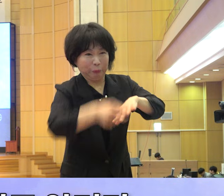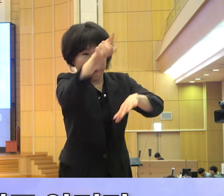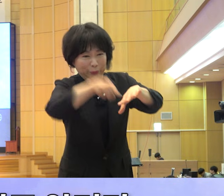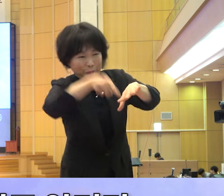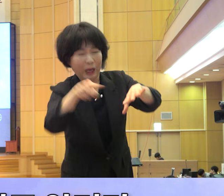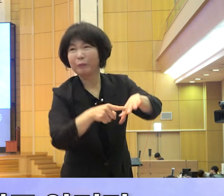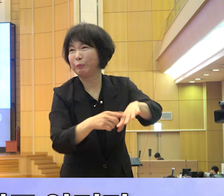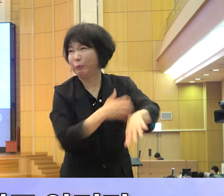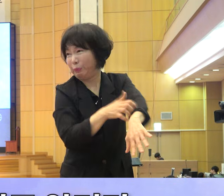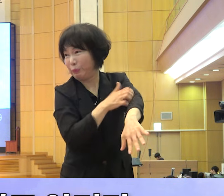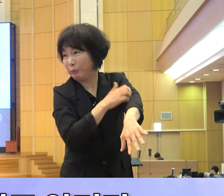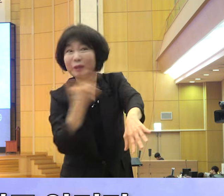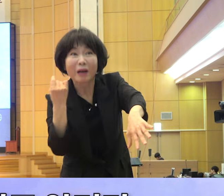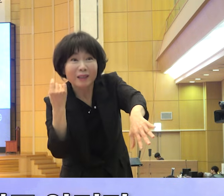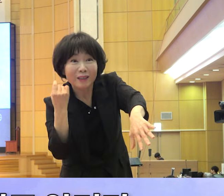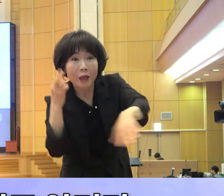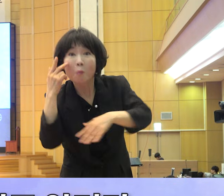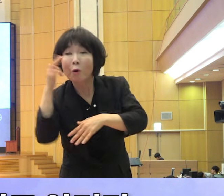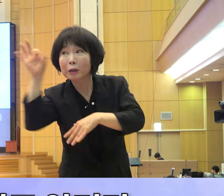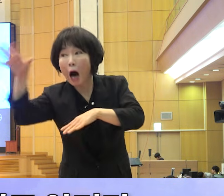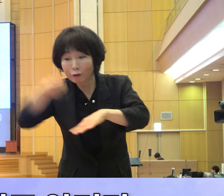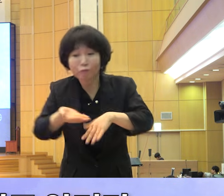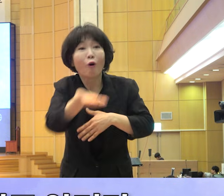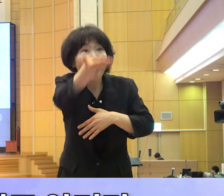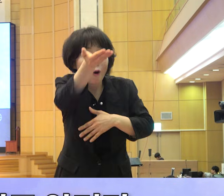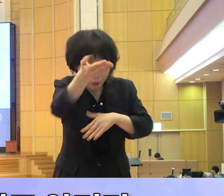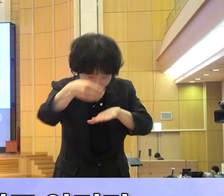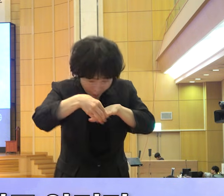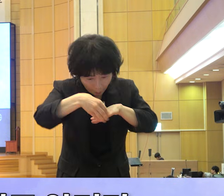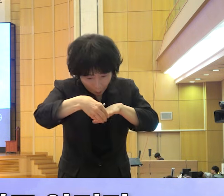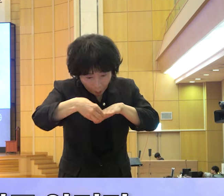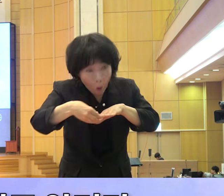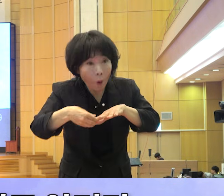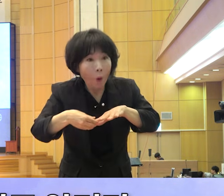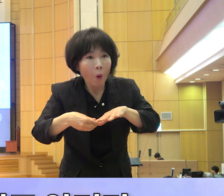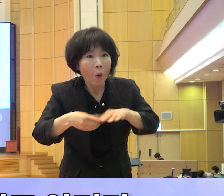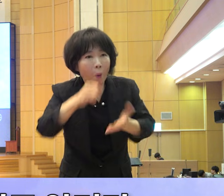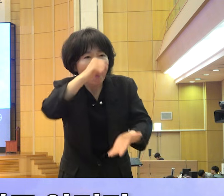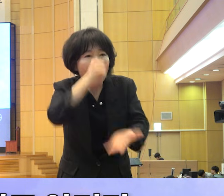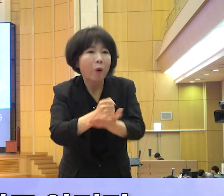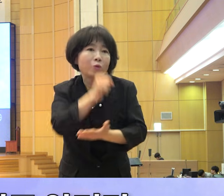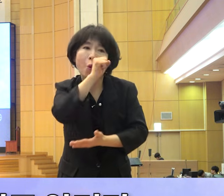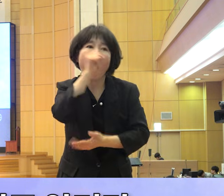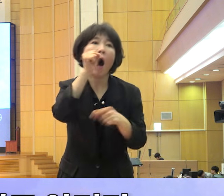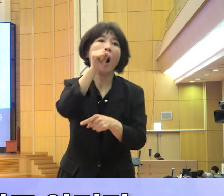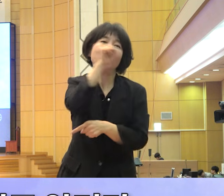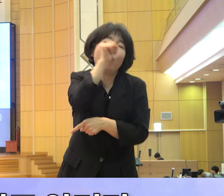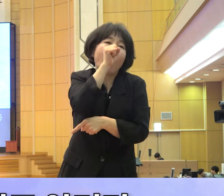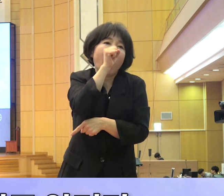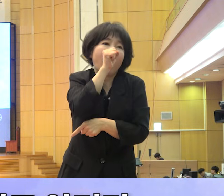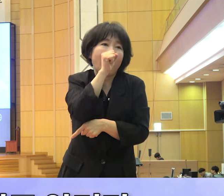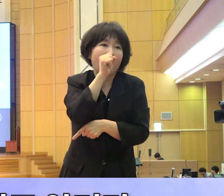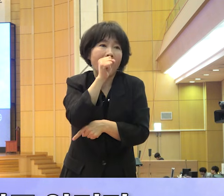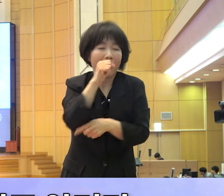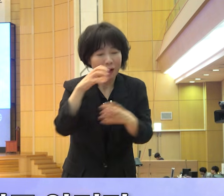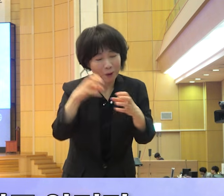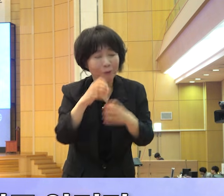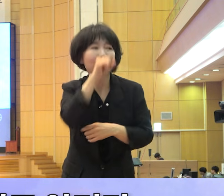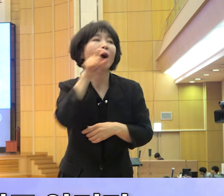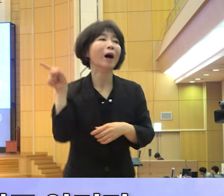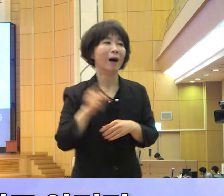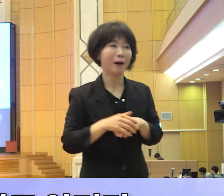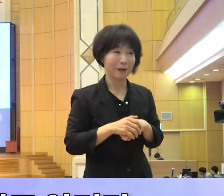지금 아마도 거의 한 40년 거의 됐을 거예요. 손톱깎이 지금 쓰고 있어요. 우리